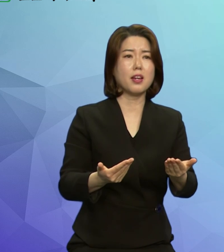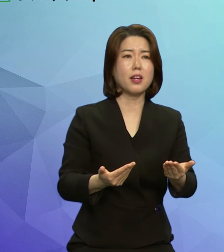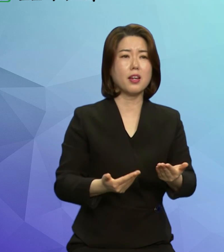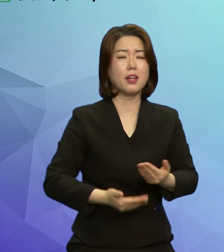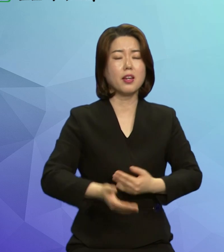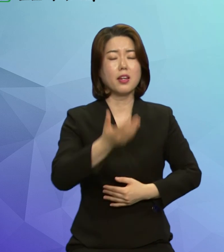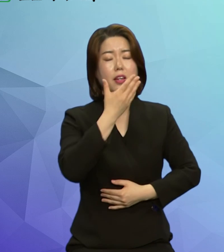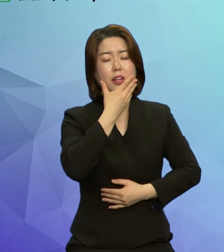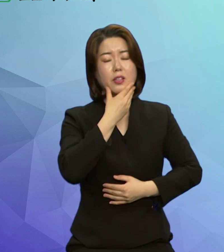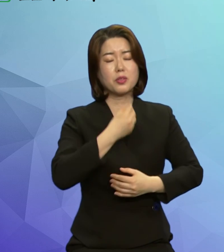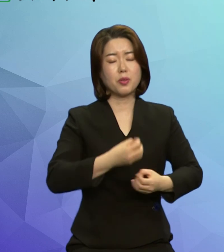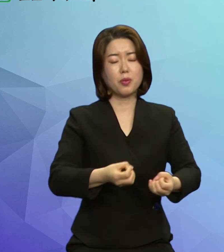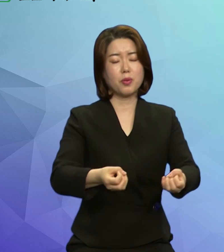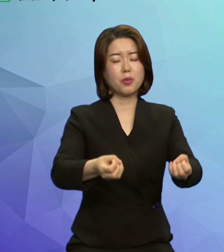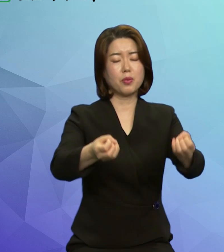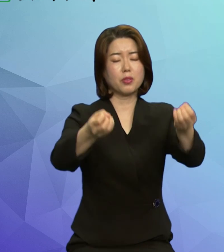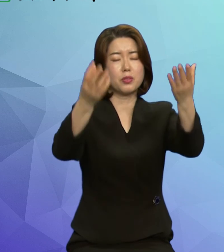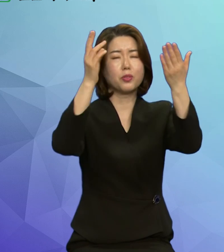고치시네.